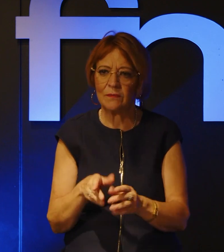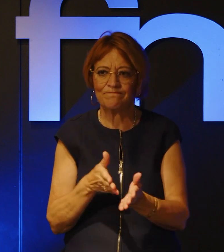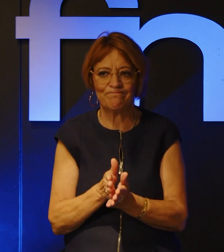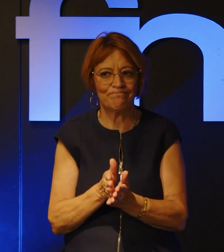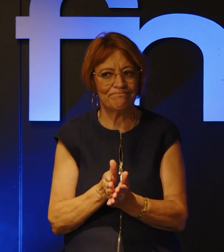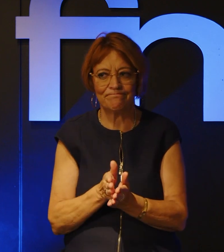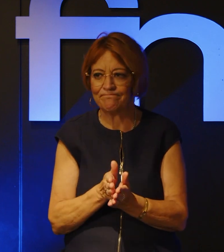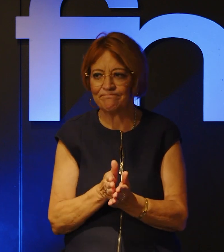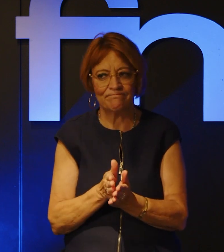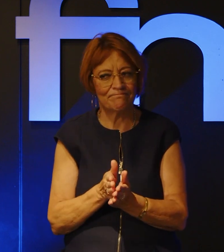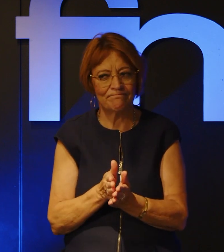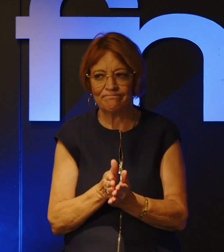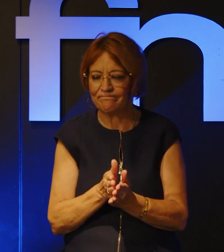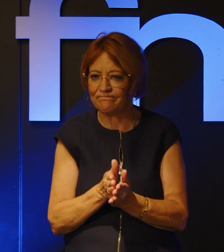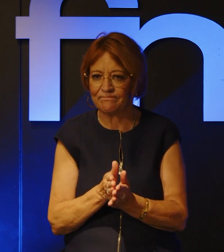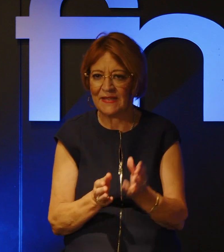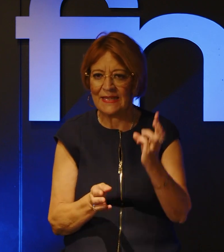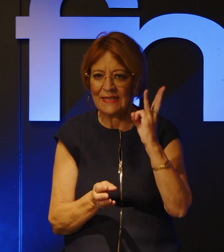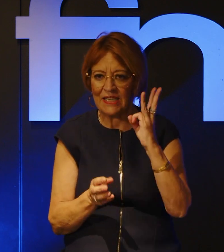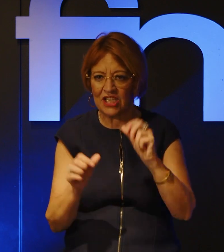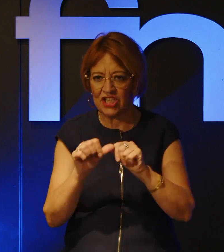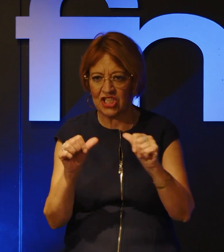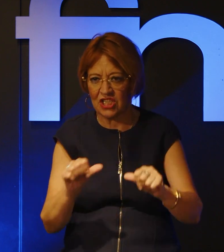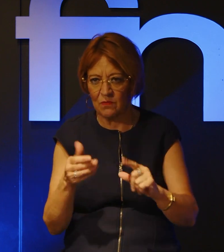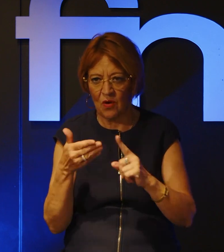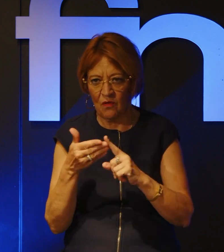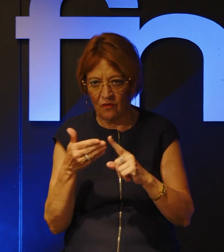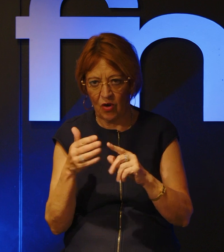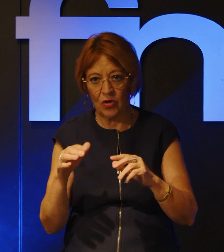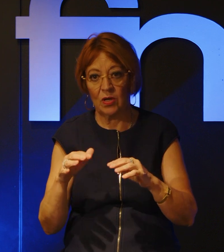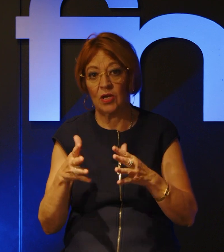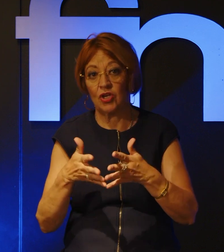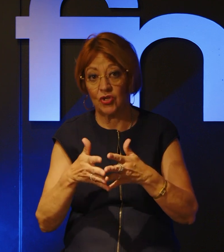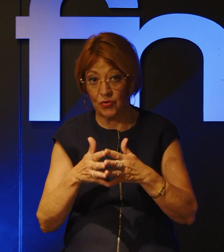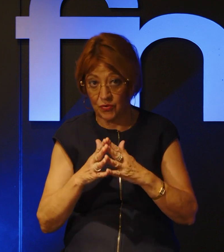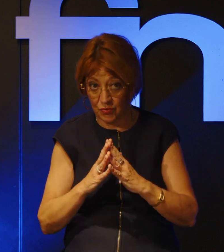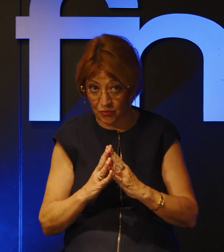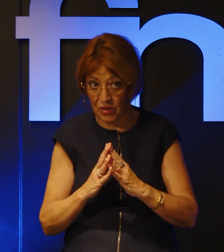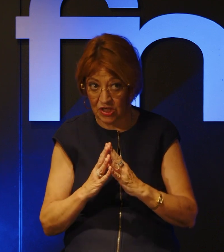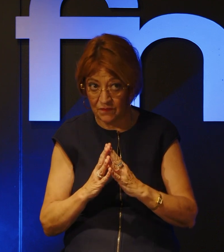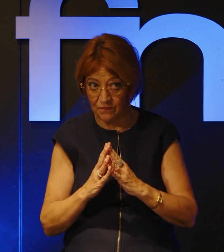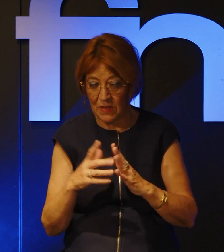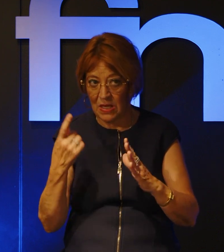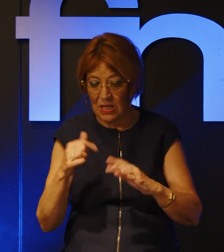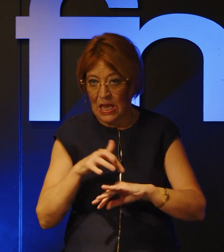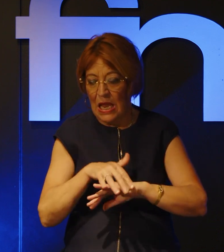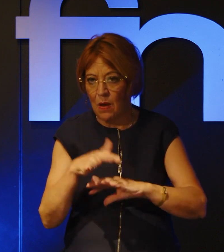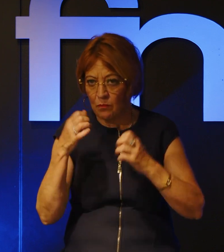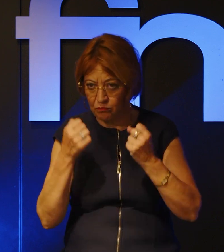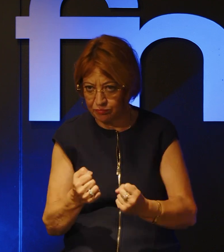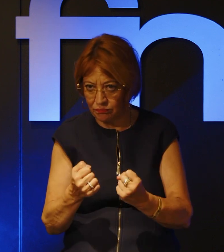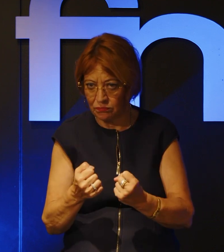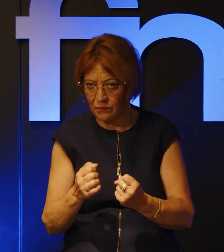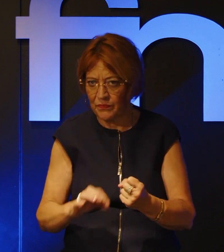bem eu vou focar aqui três sistemas três sistemas que são estruturais portanto são de raiz eh e vamos ver